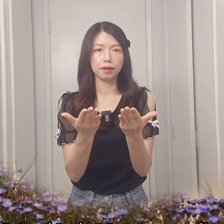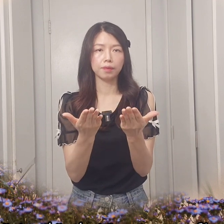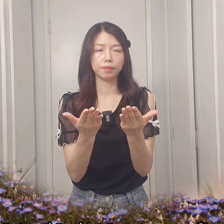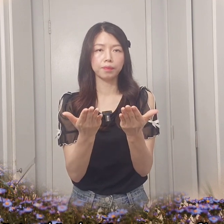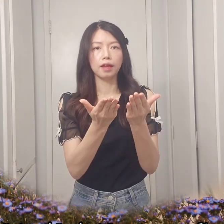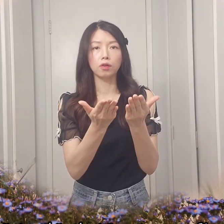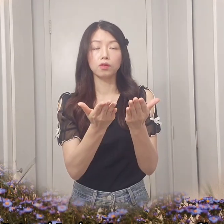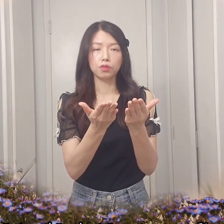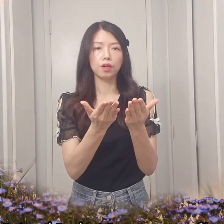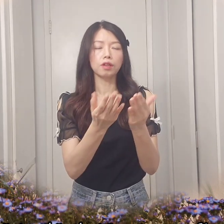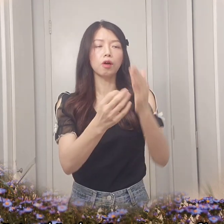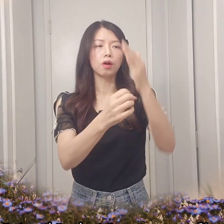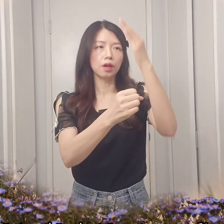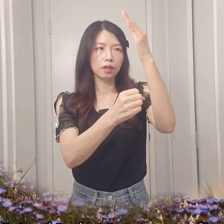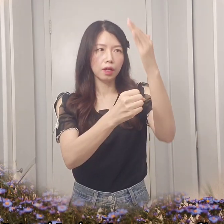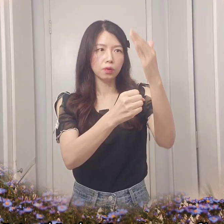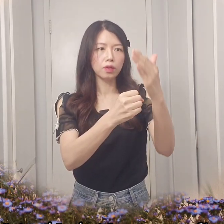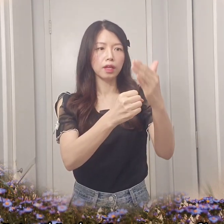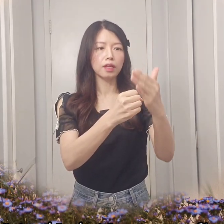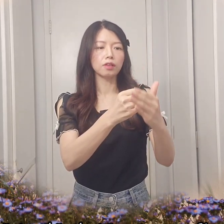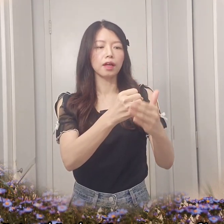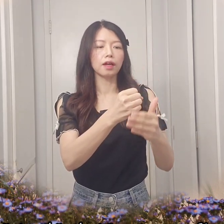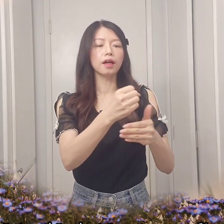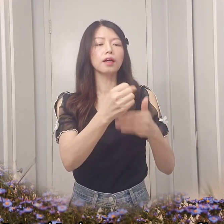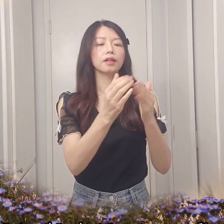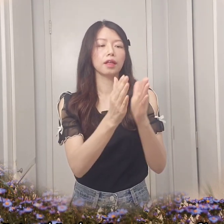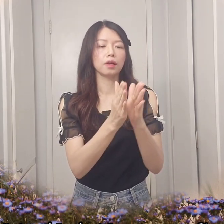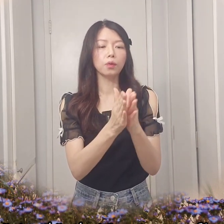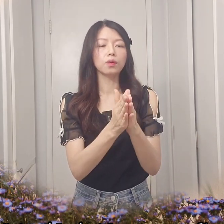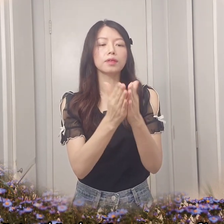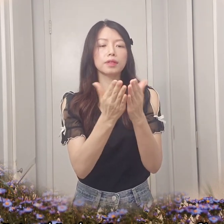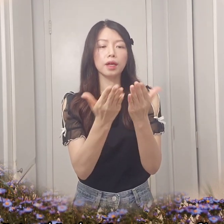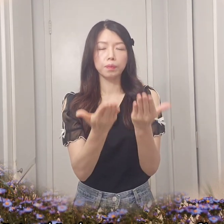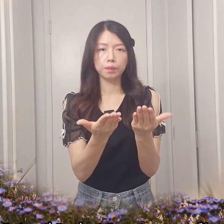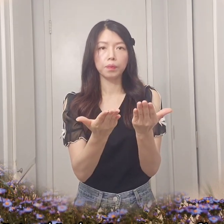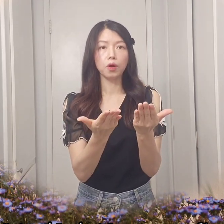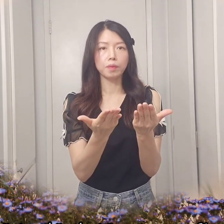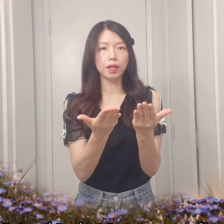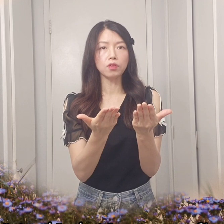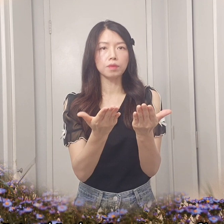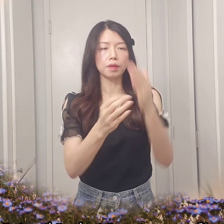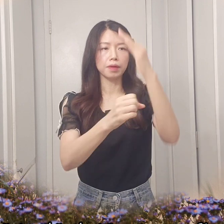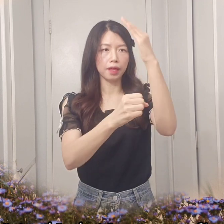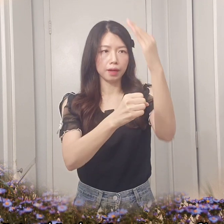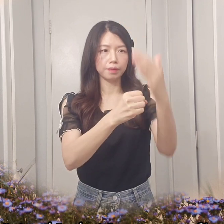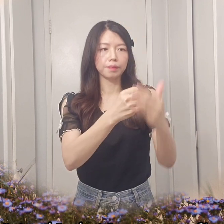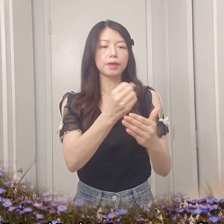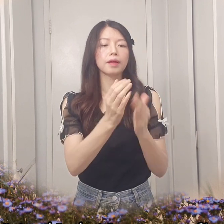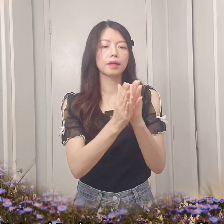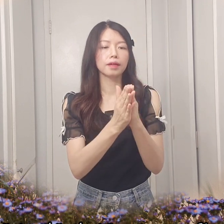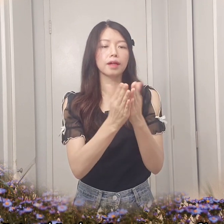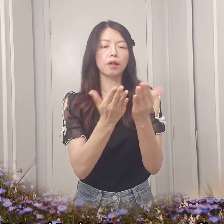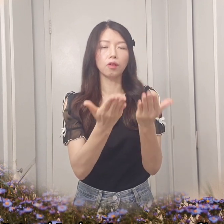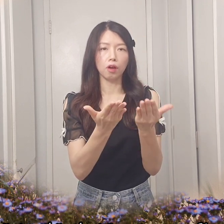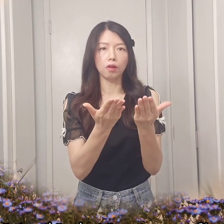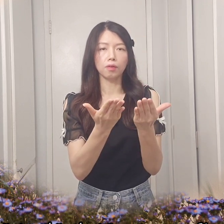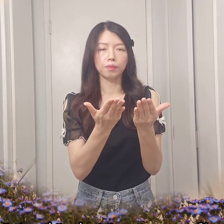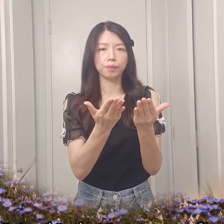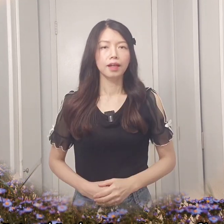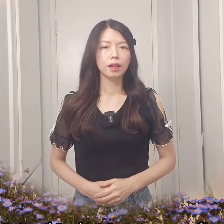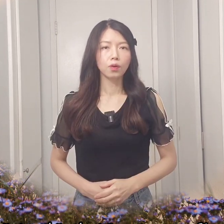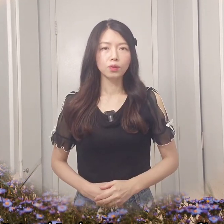됩니다. 여기선 줄여서 그대로 손을 내리셨다가 그대로 책 표현만 해주시면 됩니다.